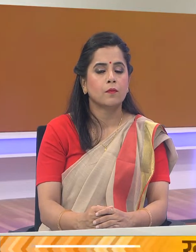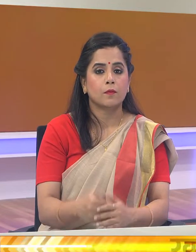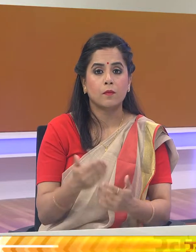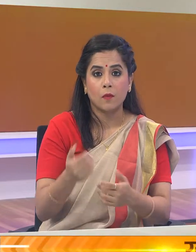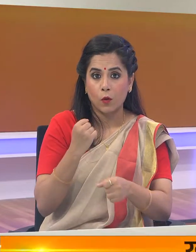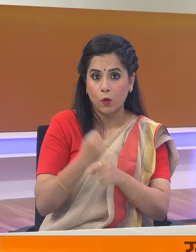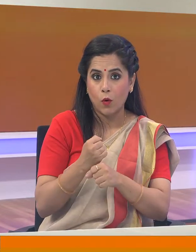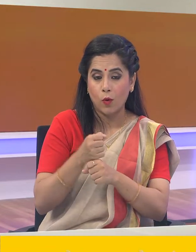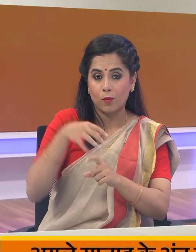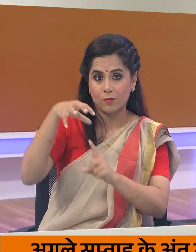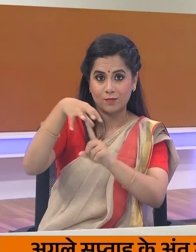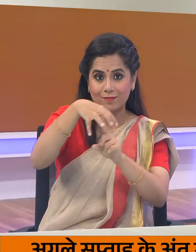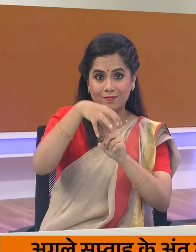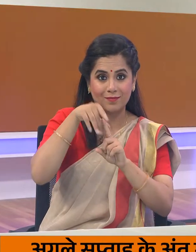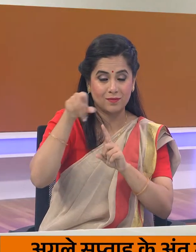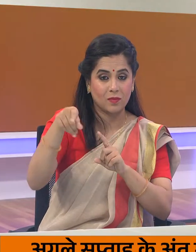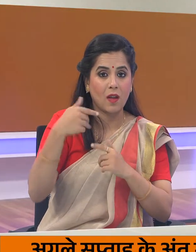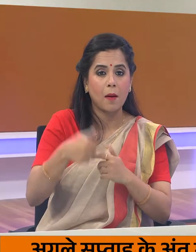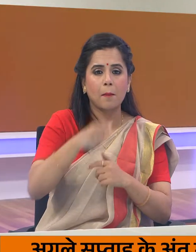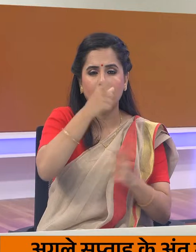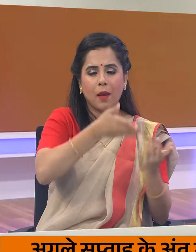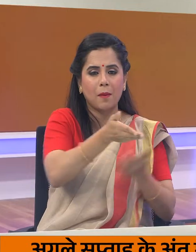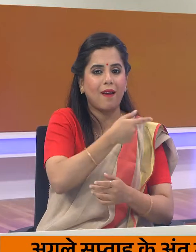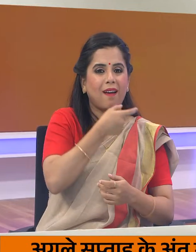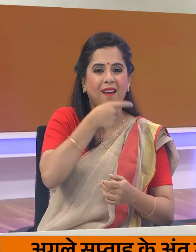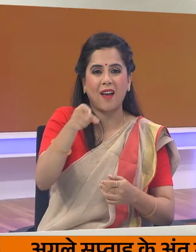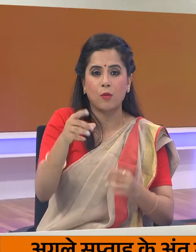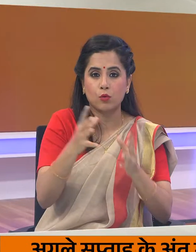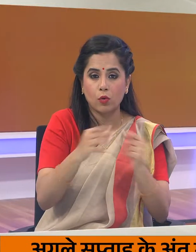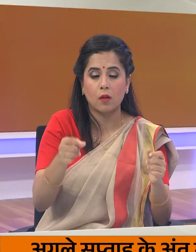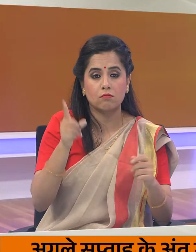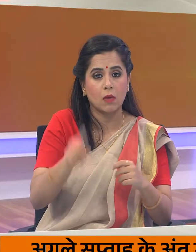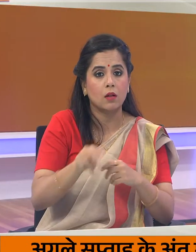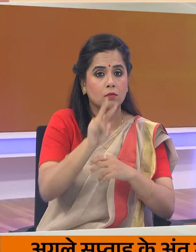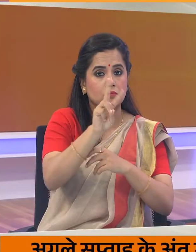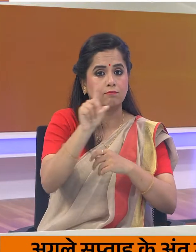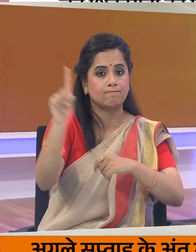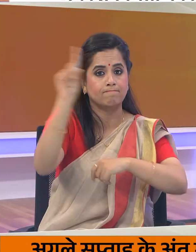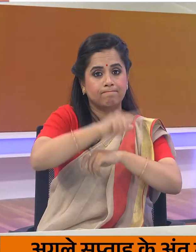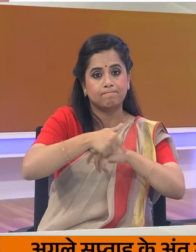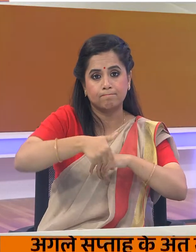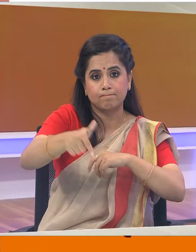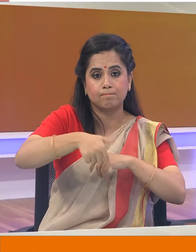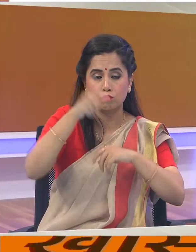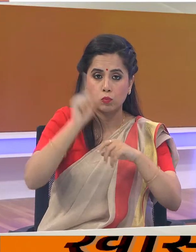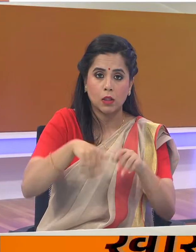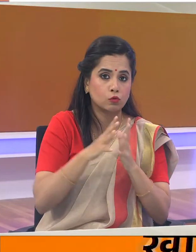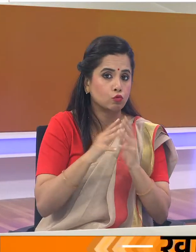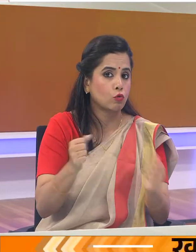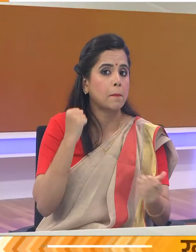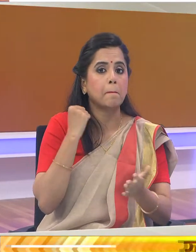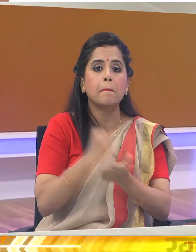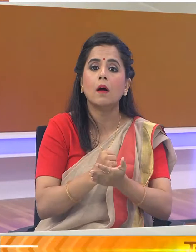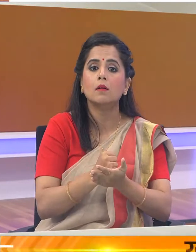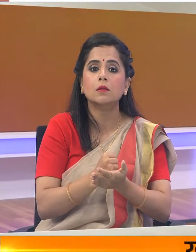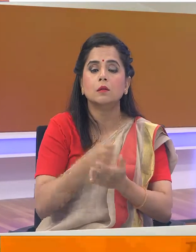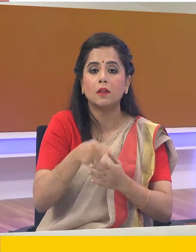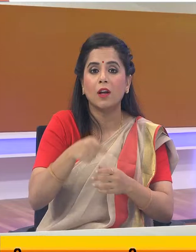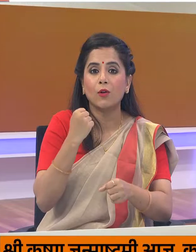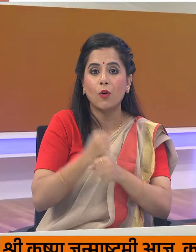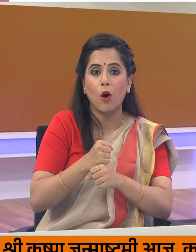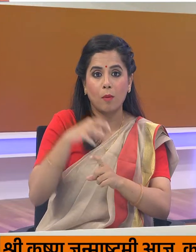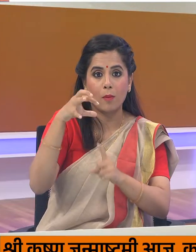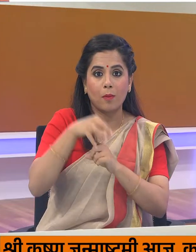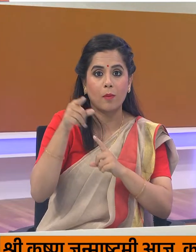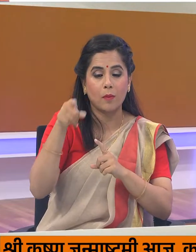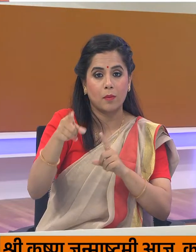और सरकारी विभागों को जन शिकायतों का निवारण अब केवल 21 दिनों के भीतर ही करना होगा। सरकारी